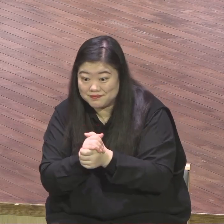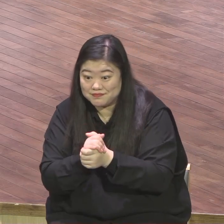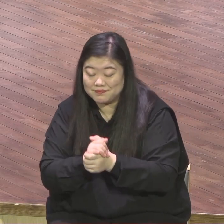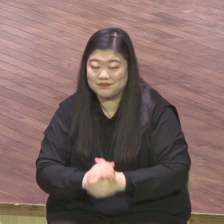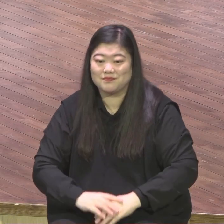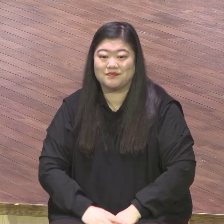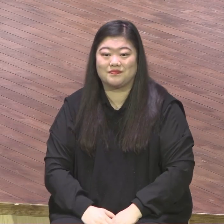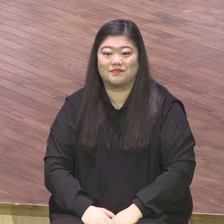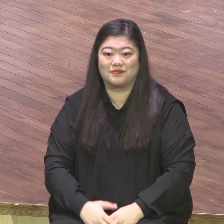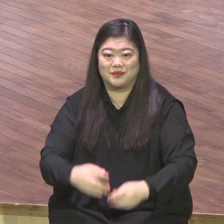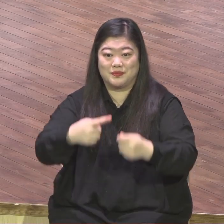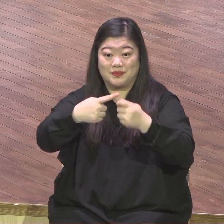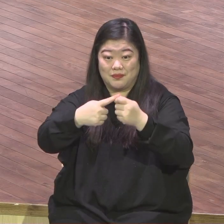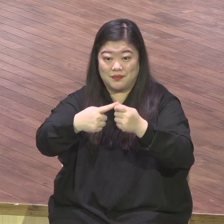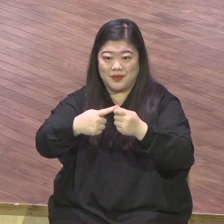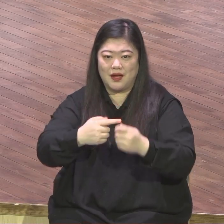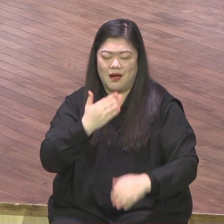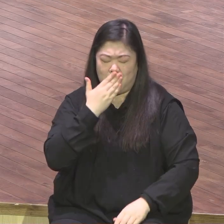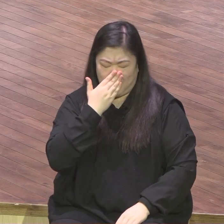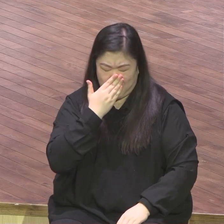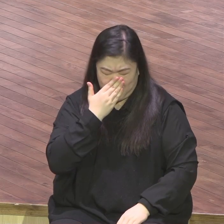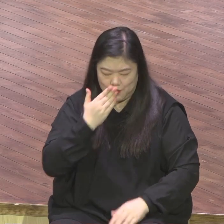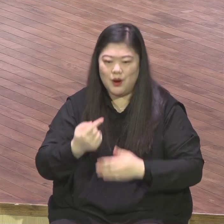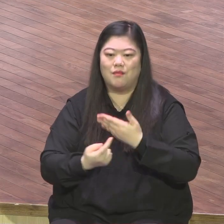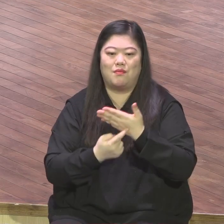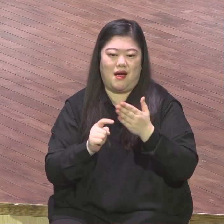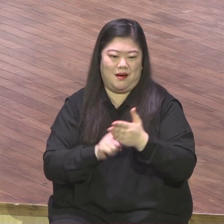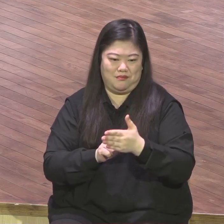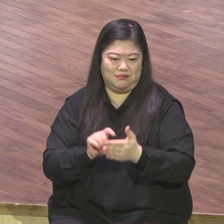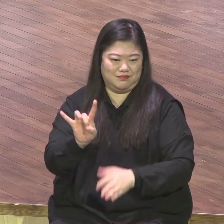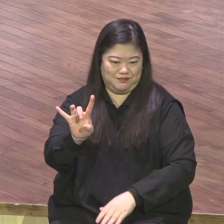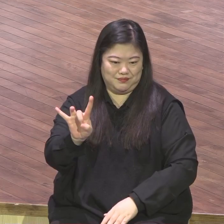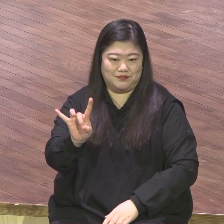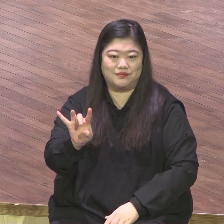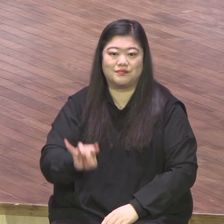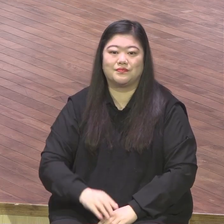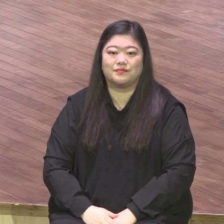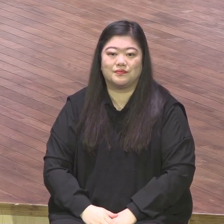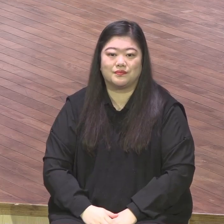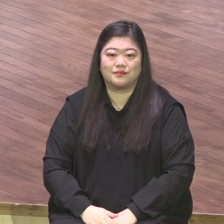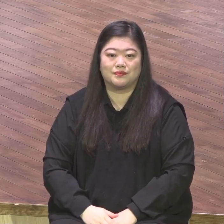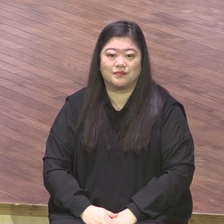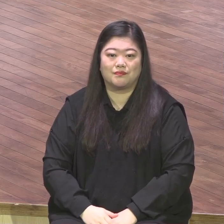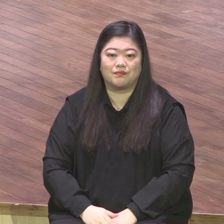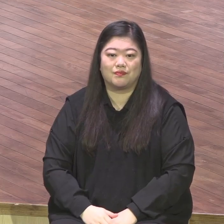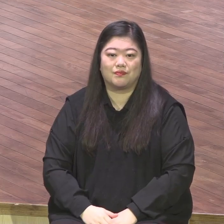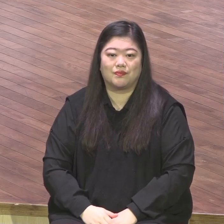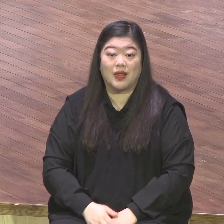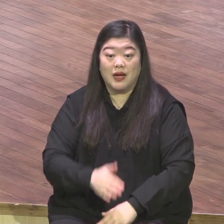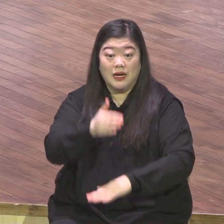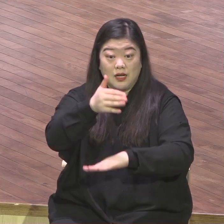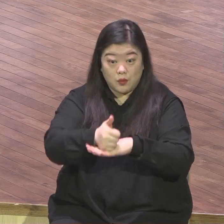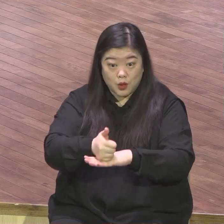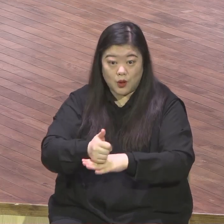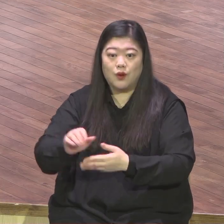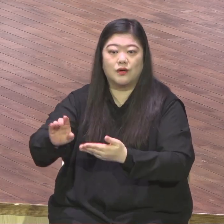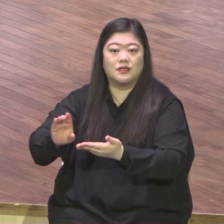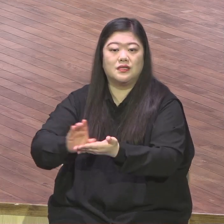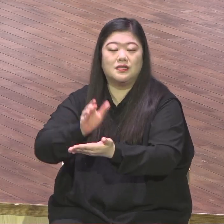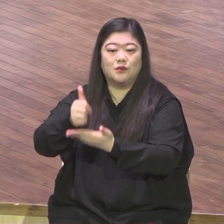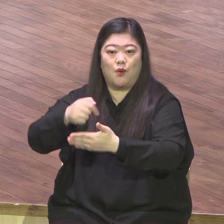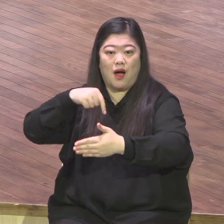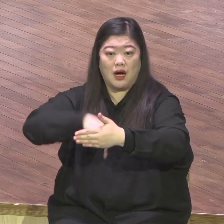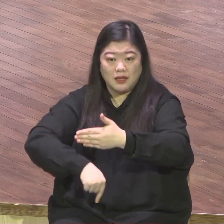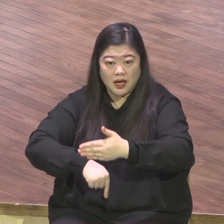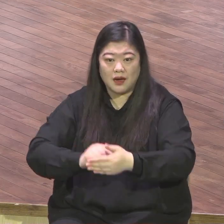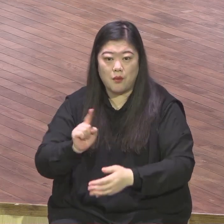그럼 첫째로 오직 겸손한 마음. 1절로 4절을 봅니다. 그러므로 그리스도 안에